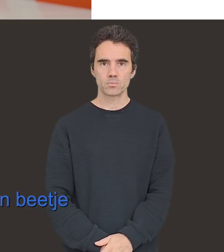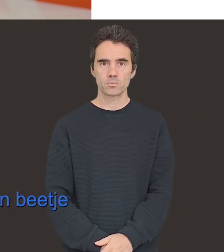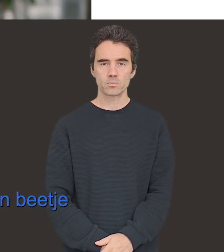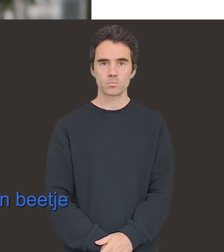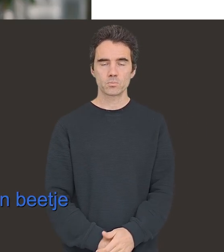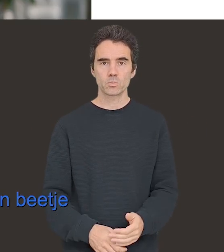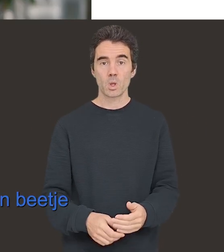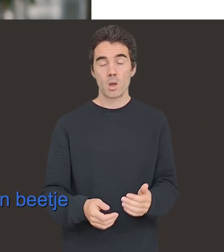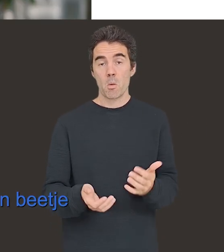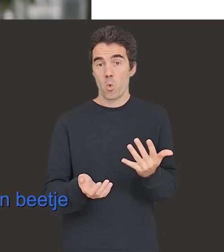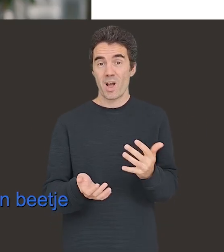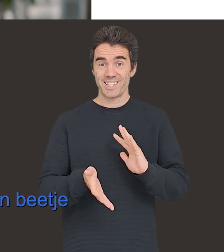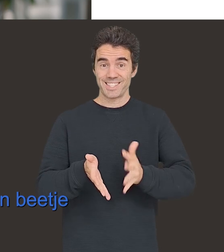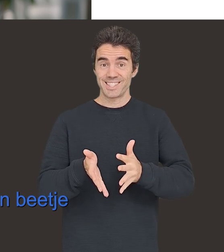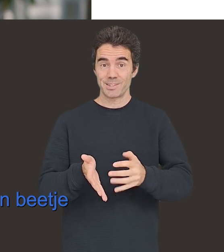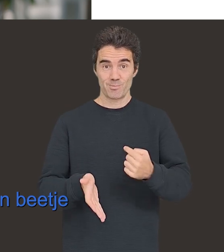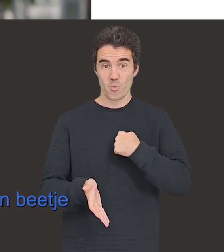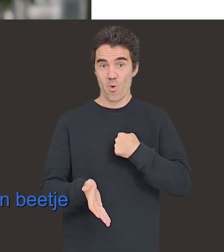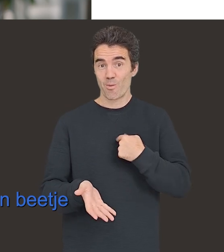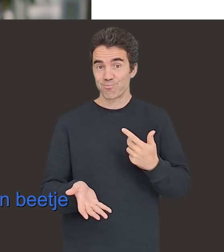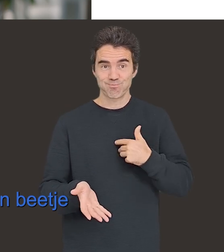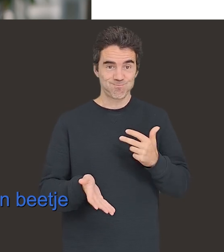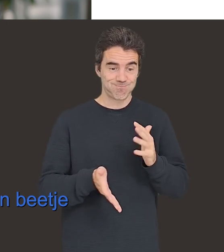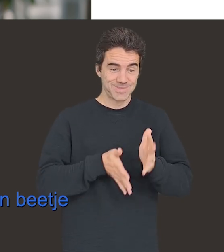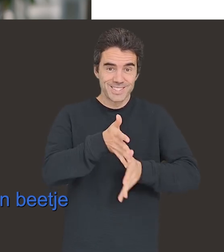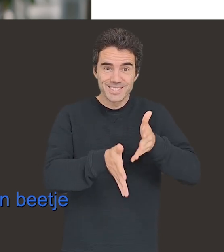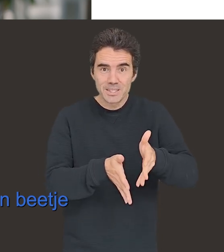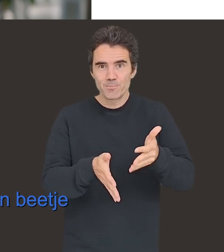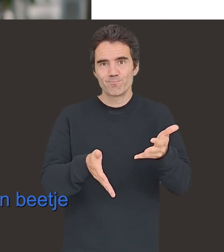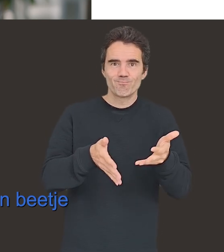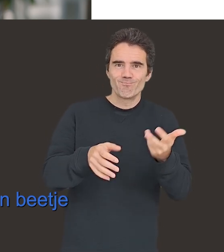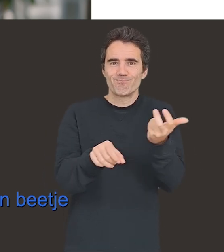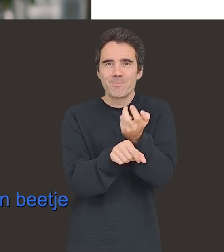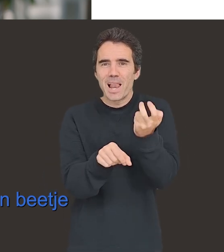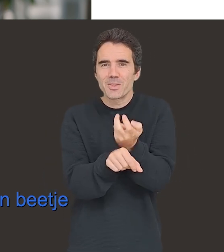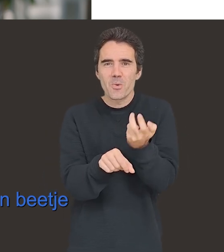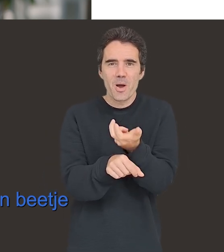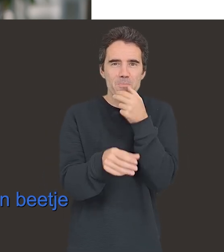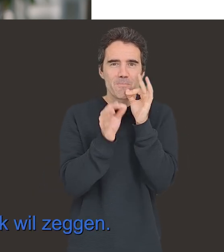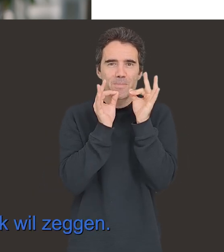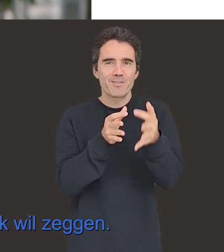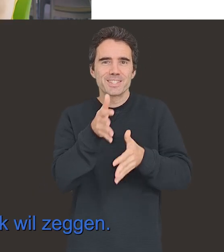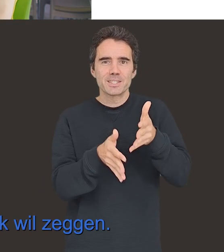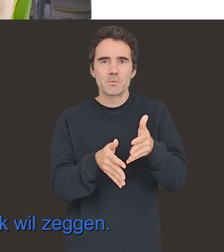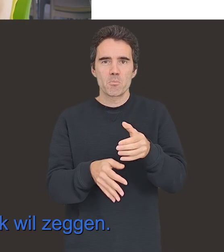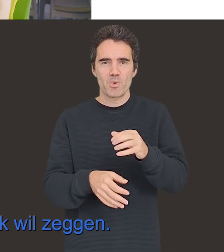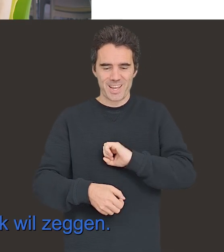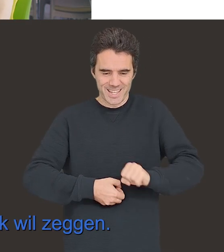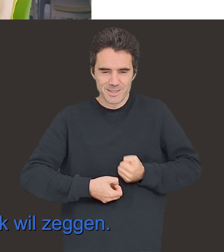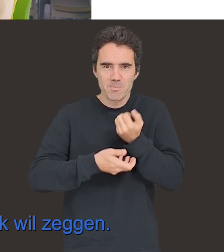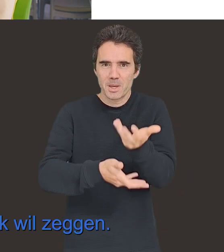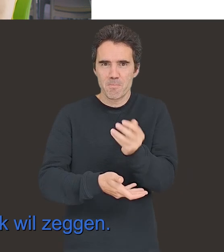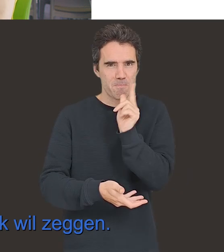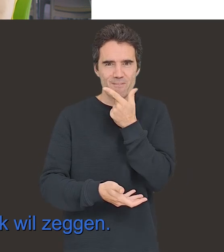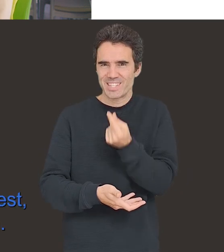dire. Parce qu'avec la langue des signes, parfois, pour moi, que je parle un peu encore dans une manière archaïque, je n'arrive pas à communiquer